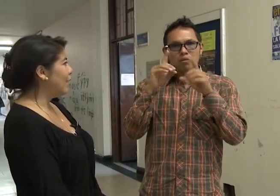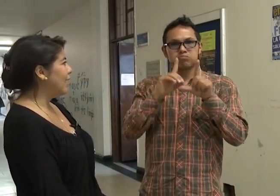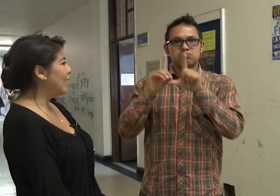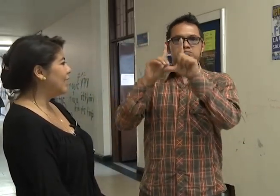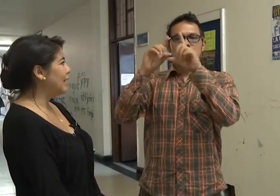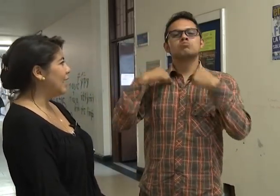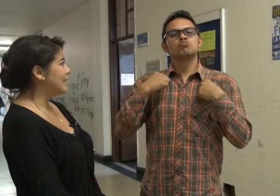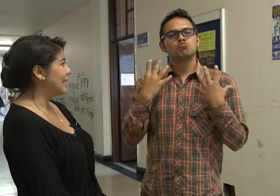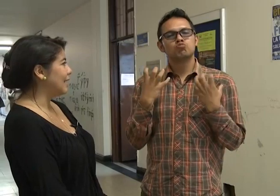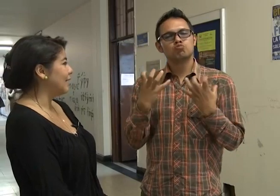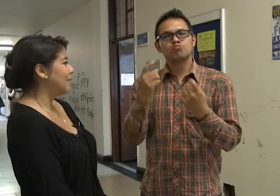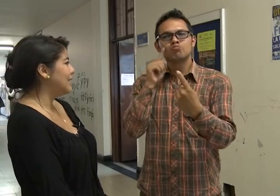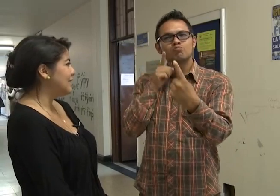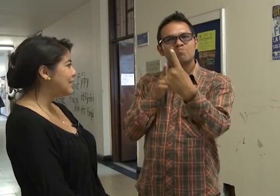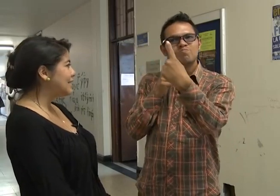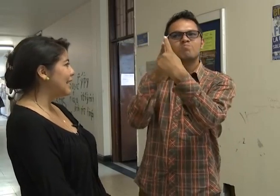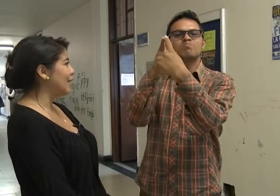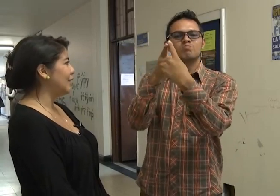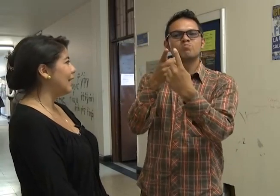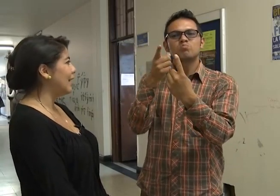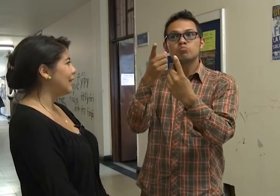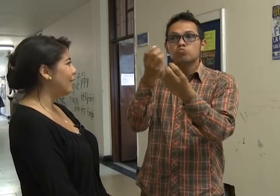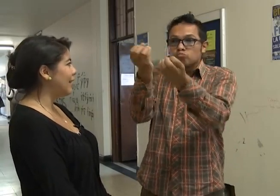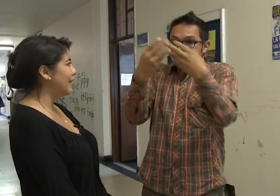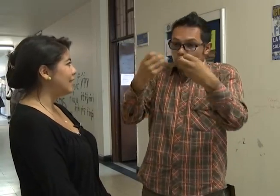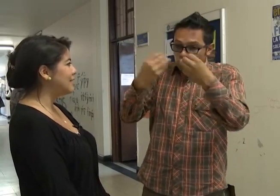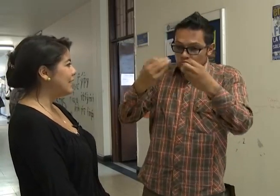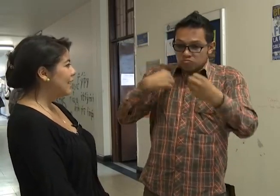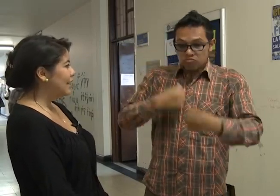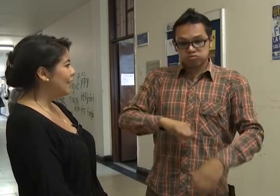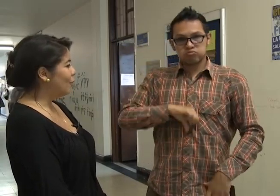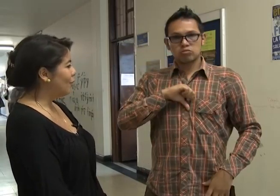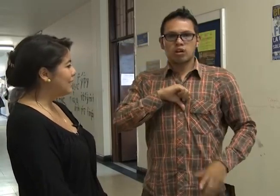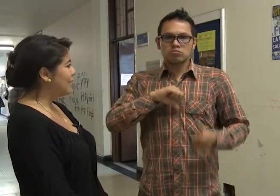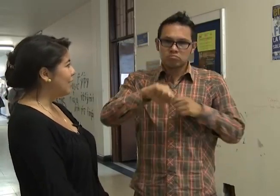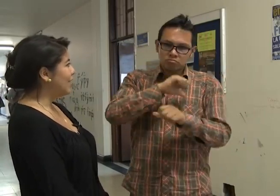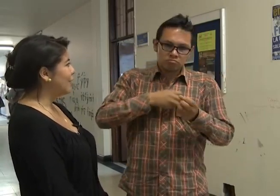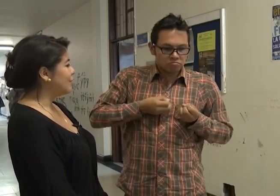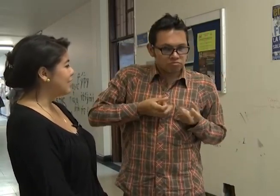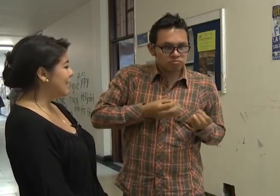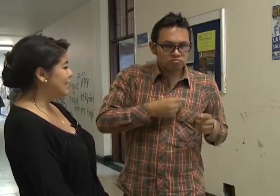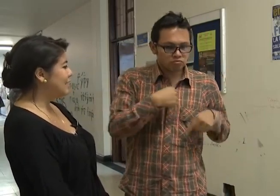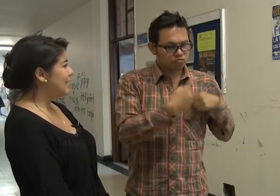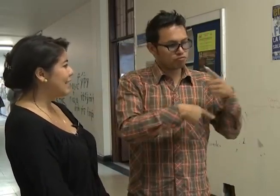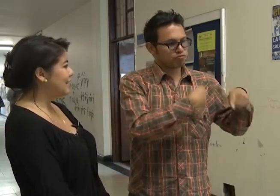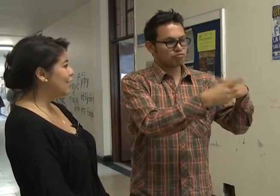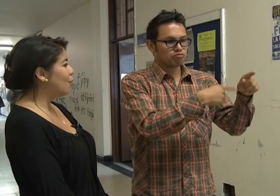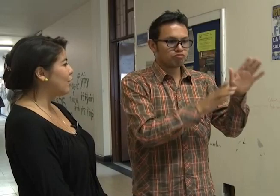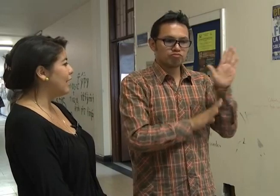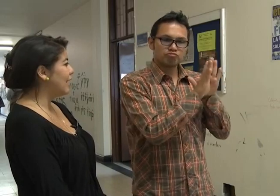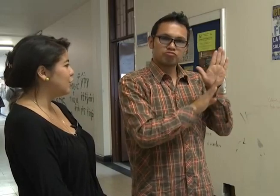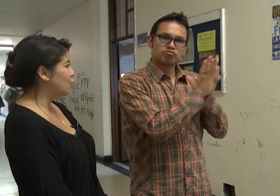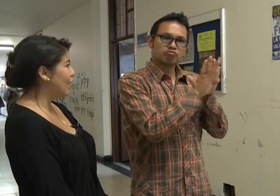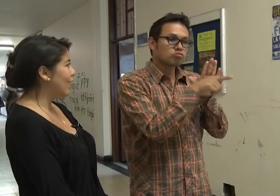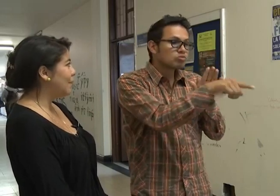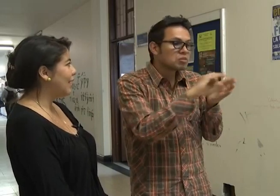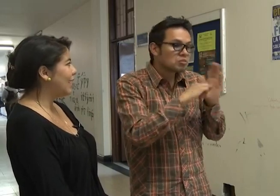puede hacer magíster, tener diferentes diplomas también. Entonces, esa enseñanza como que le ayuda a él para que él